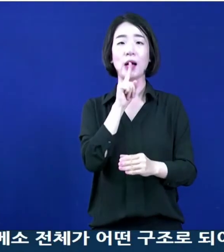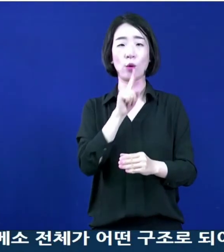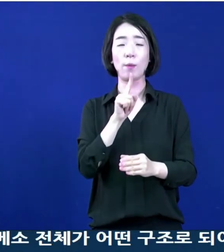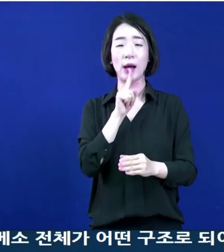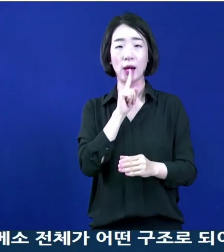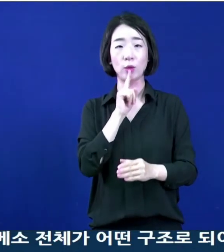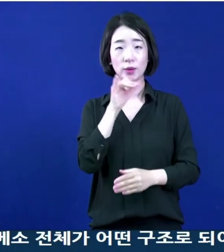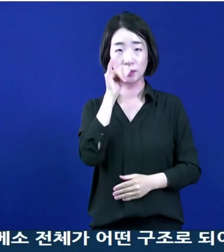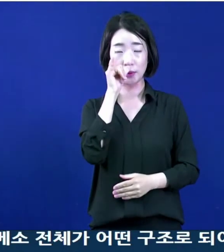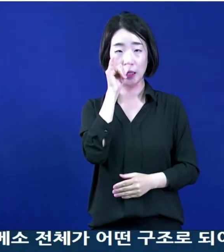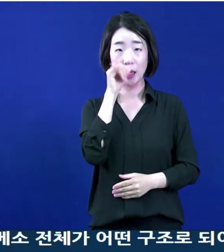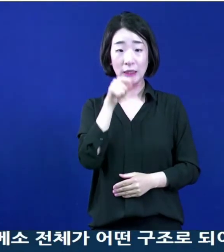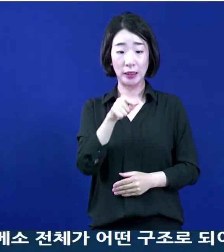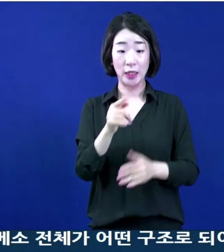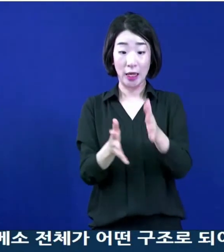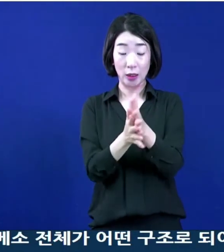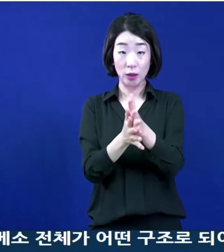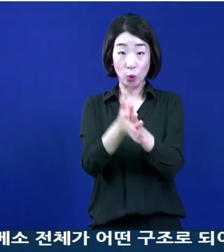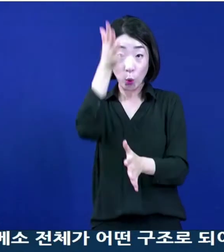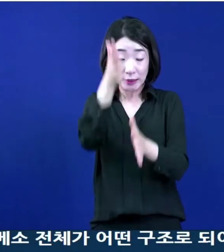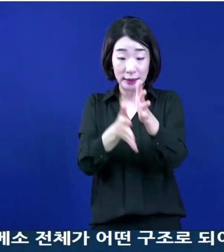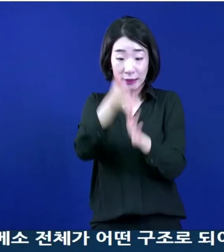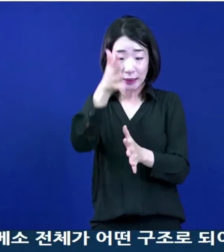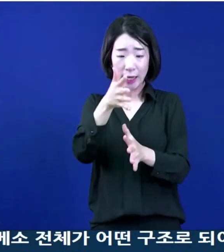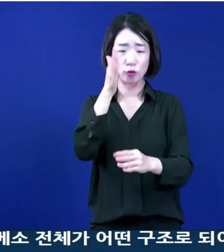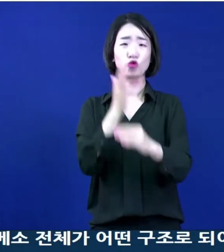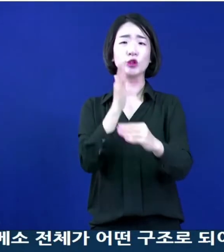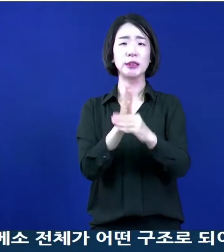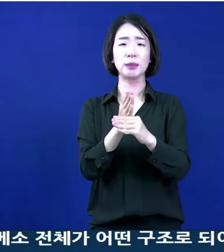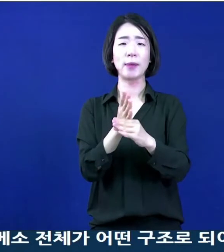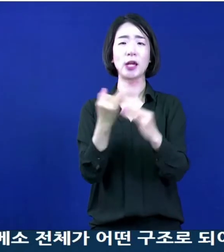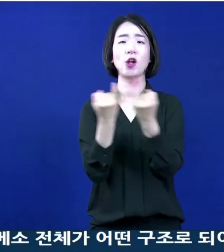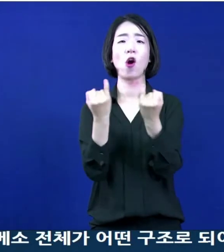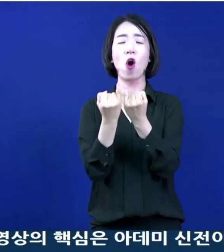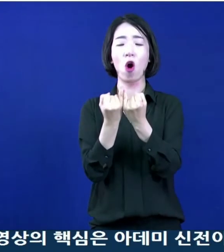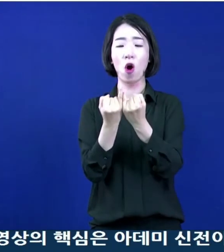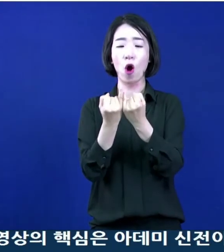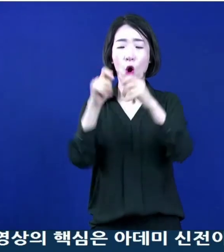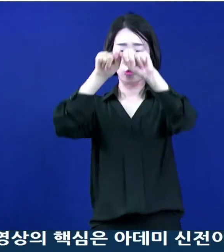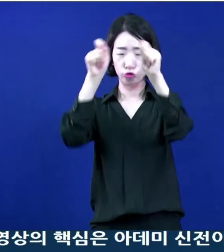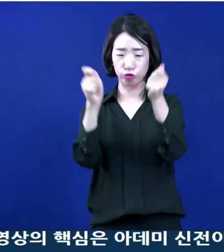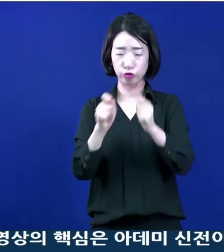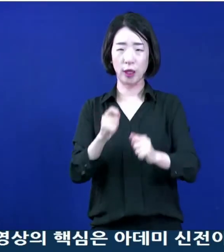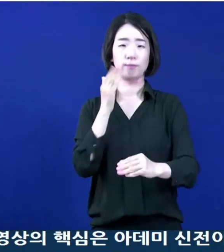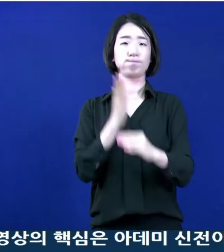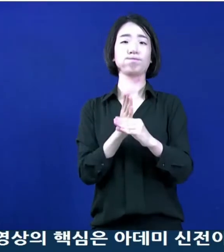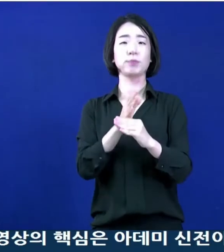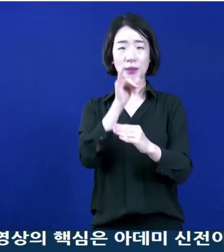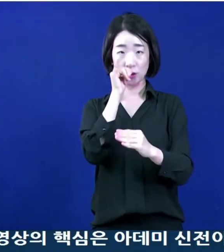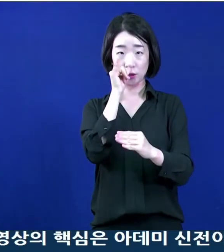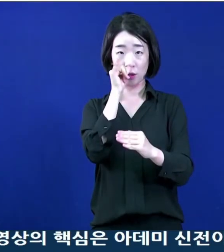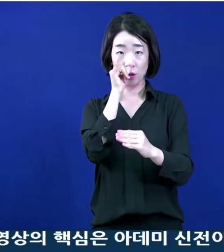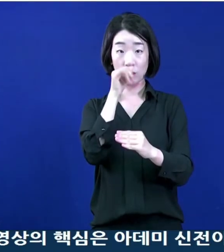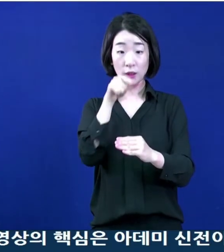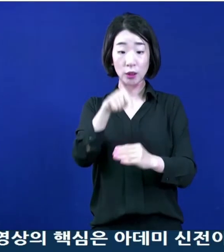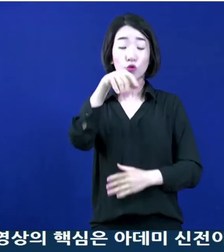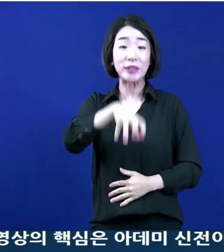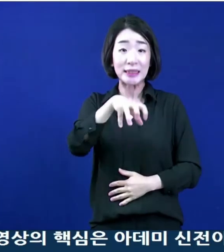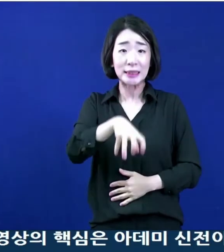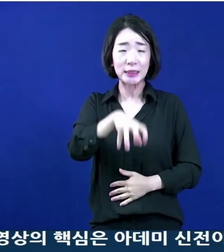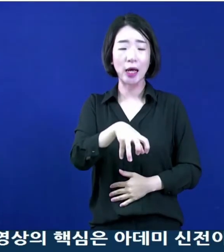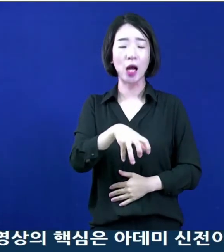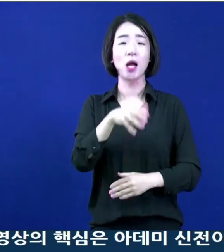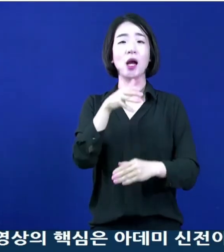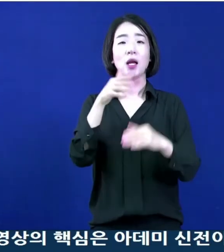신전이 이 도시를 완전히 점령하고 있었다. 그것을 보여주는 영상이에요. 아데미 신전의 위치가 그런